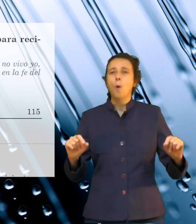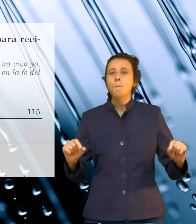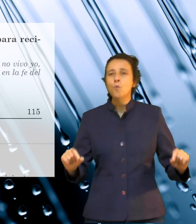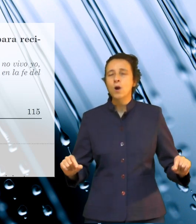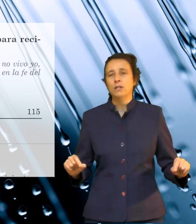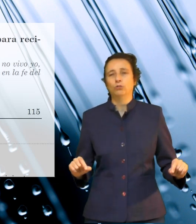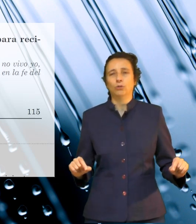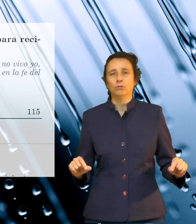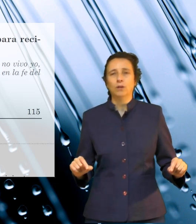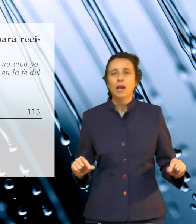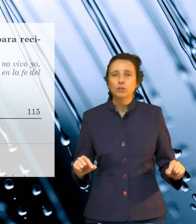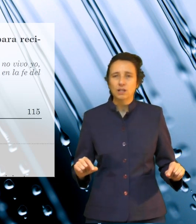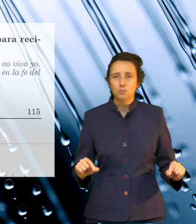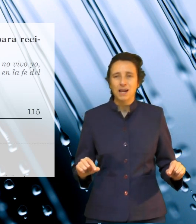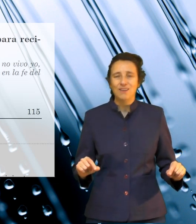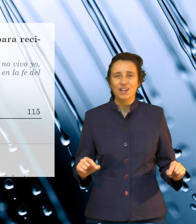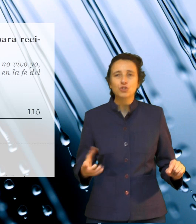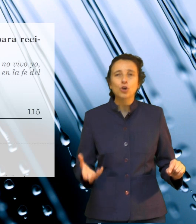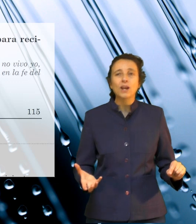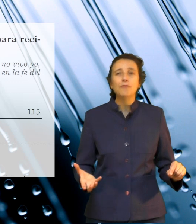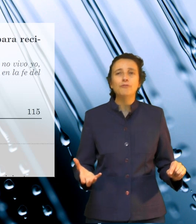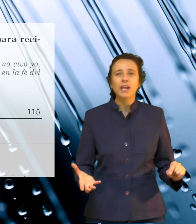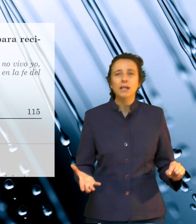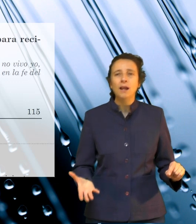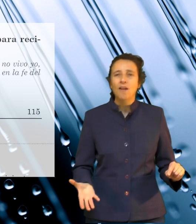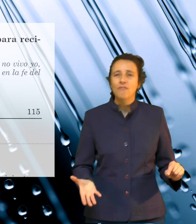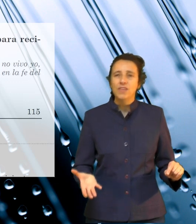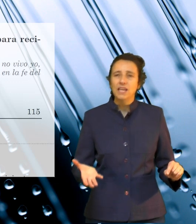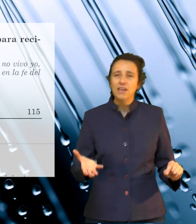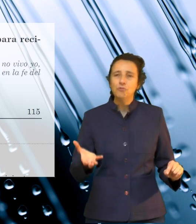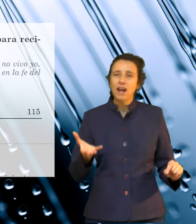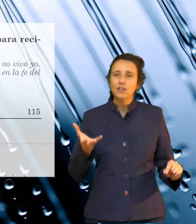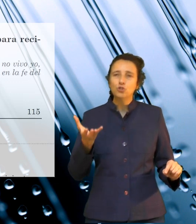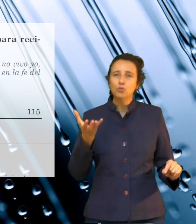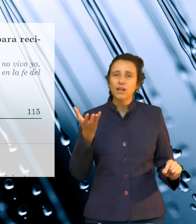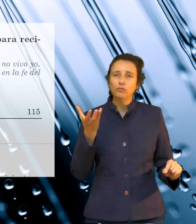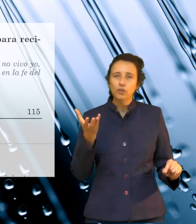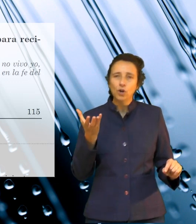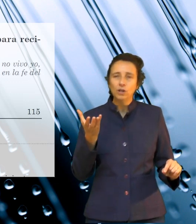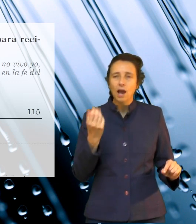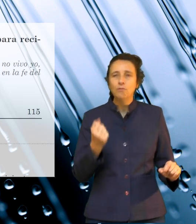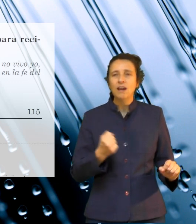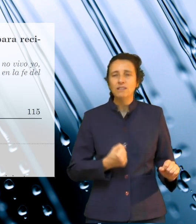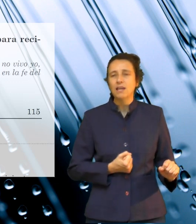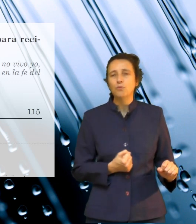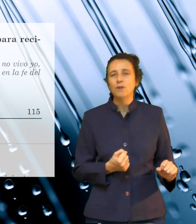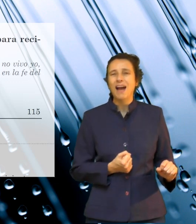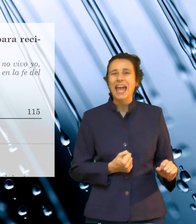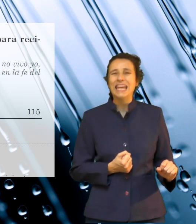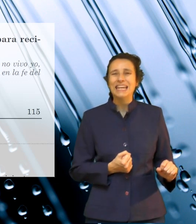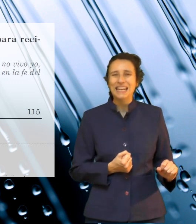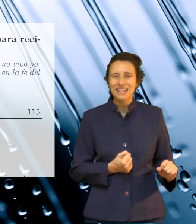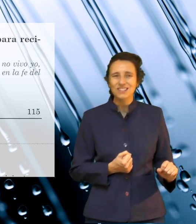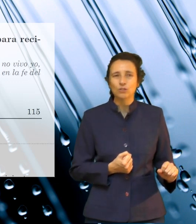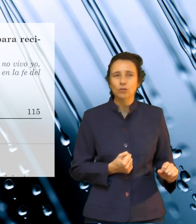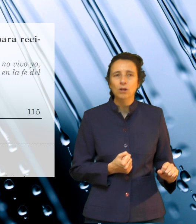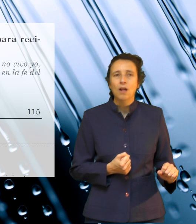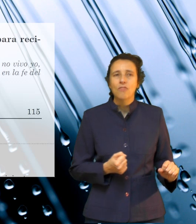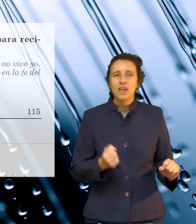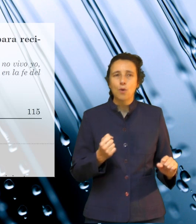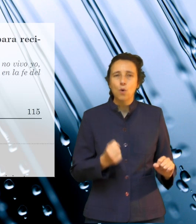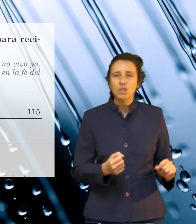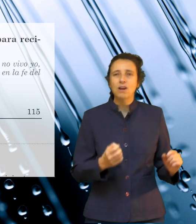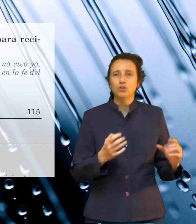sea muerto, en otras palabras, con el fin de que haya una resurrección a una vida nueva en